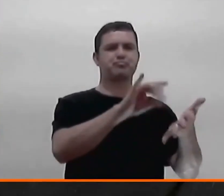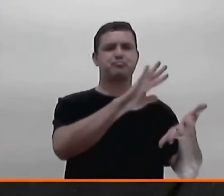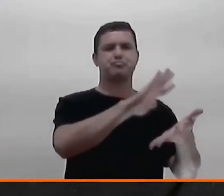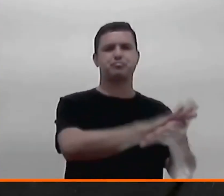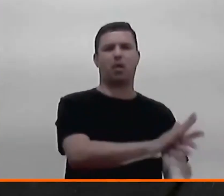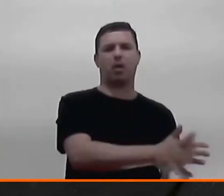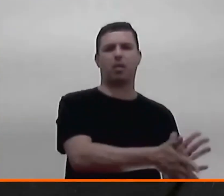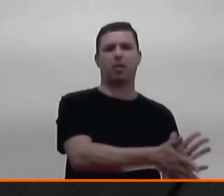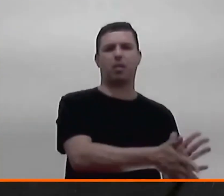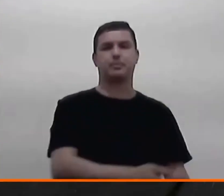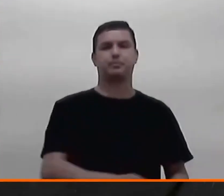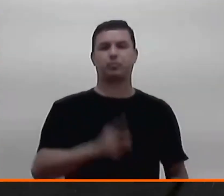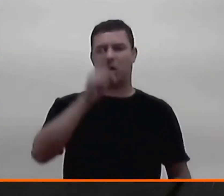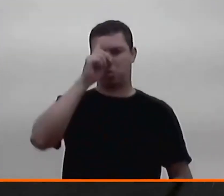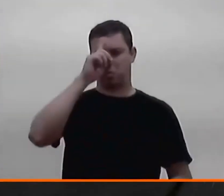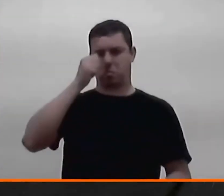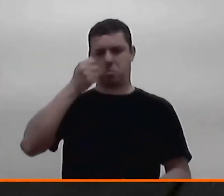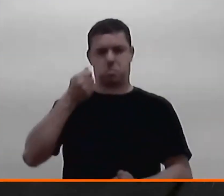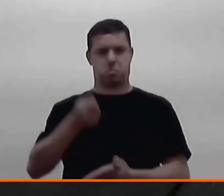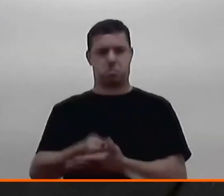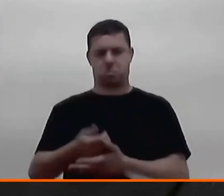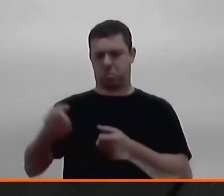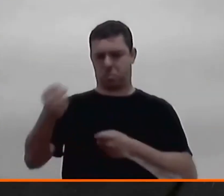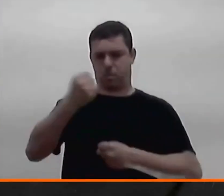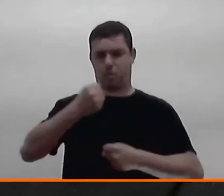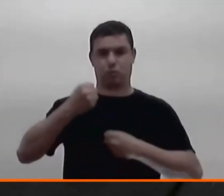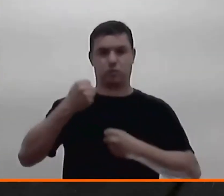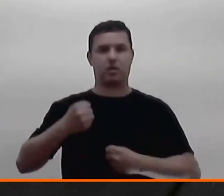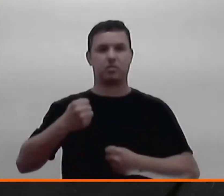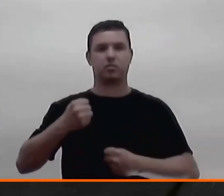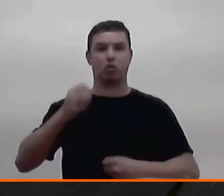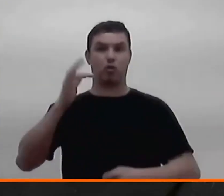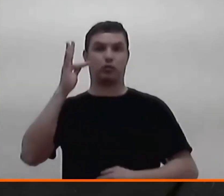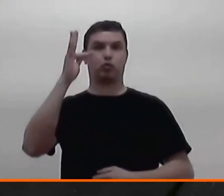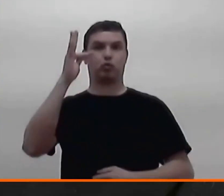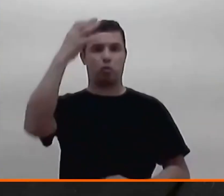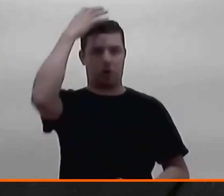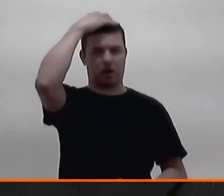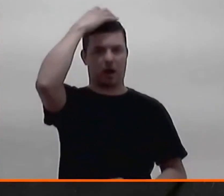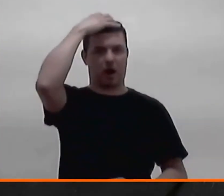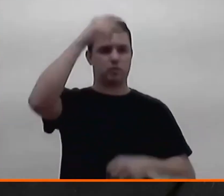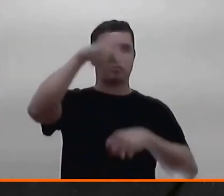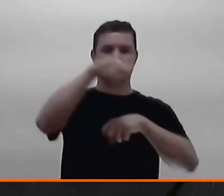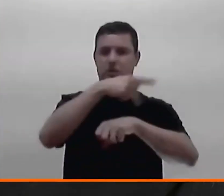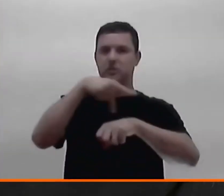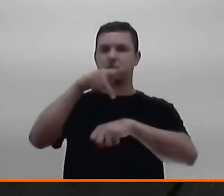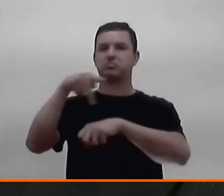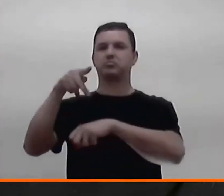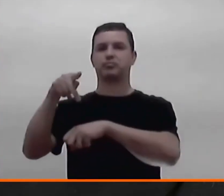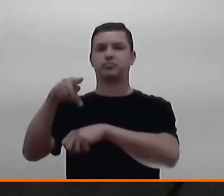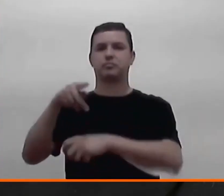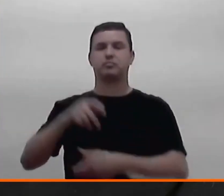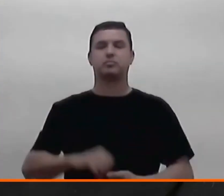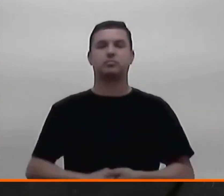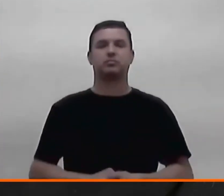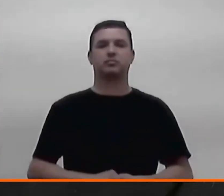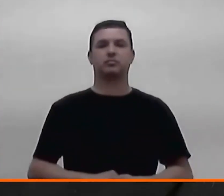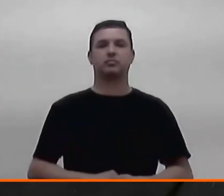poder, reinará sobre as nações. Senhor Jesus. Isso também